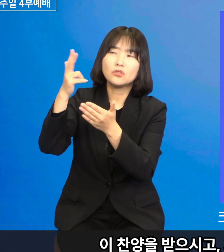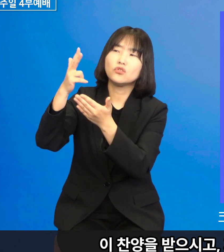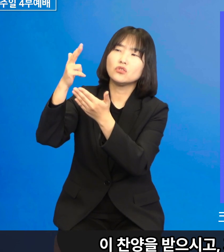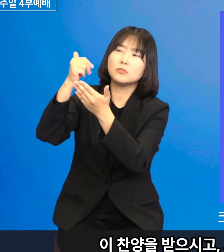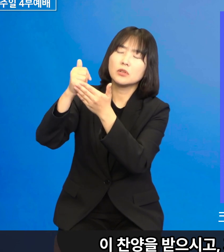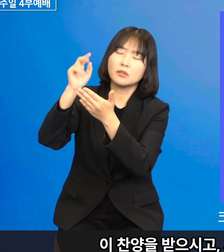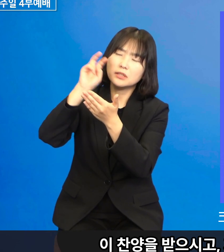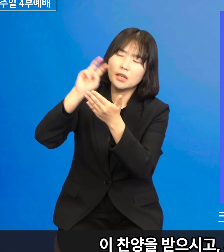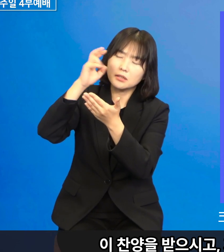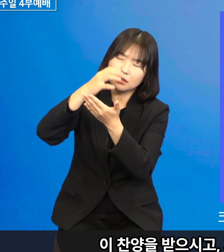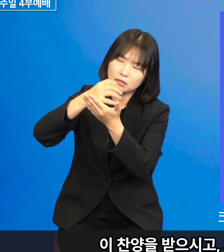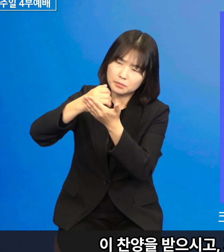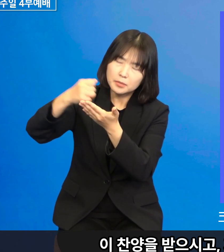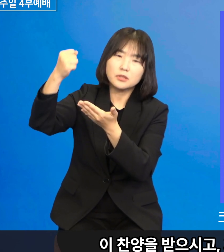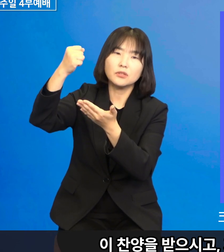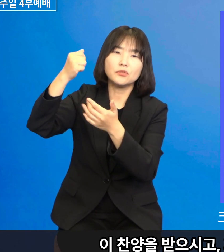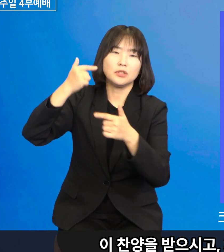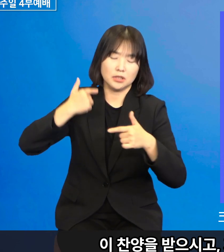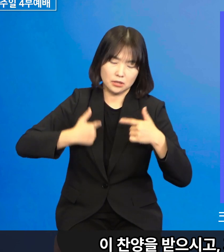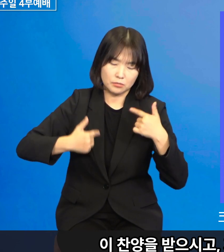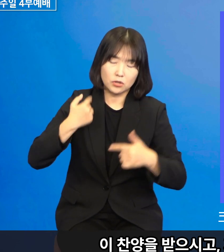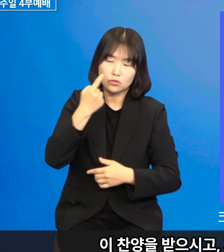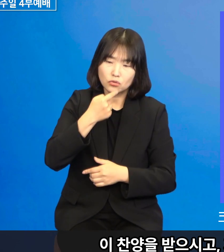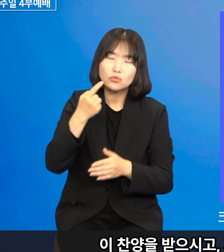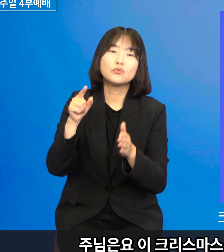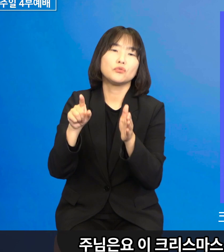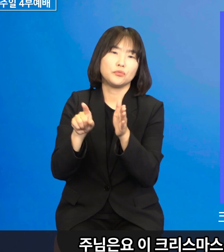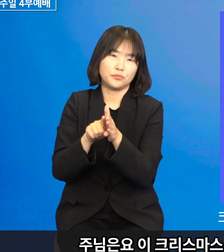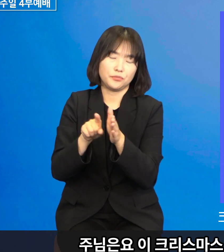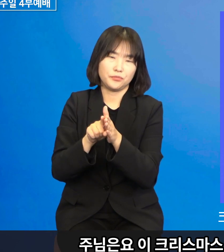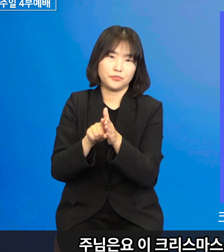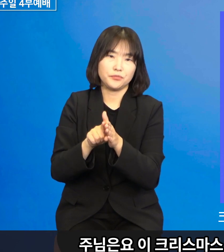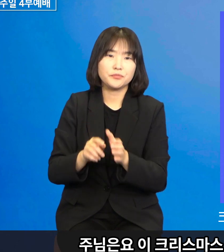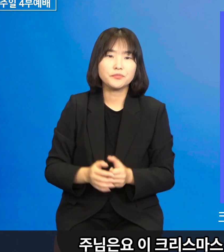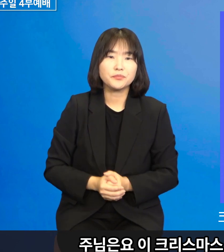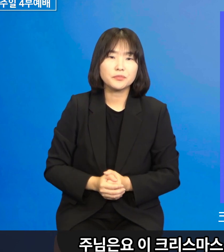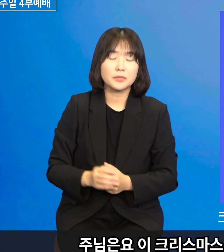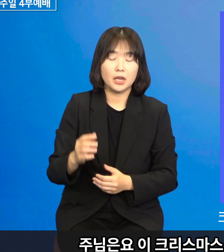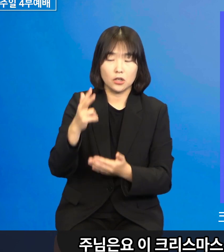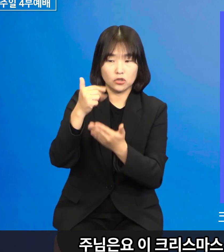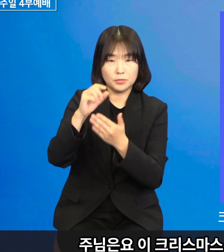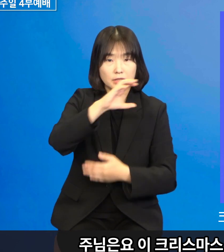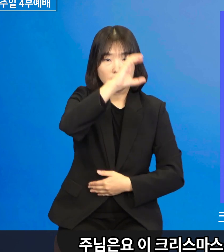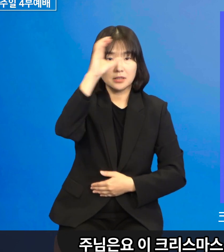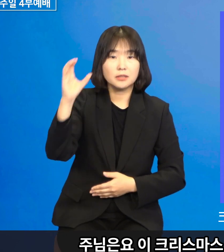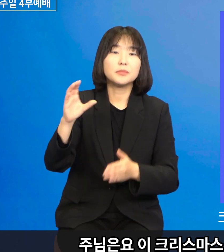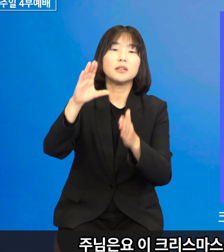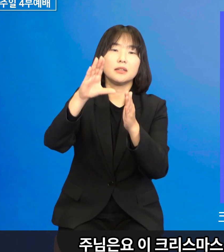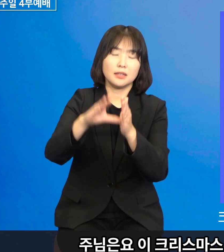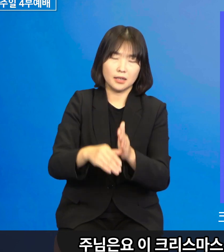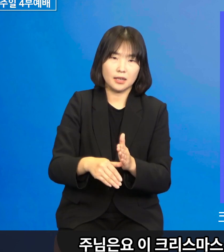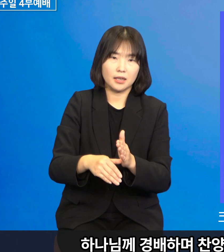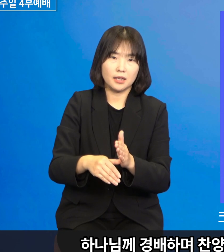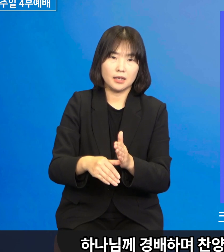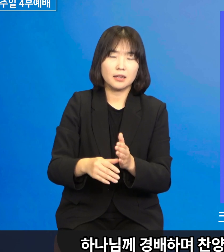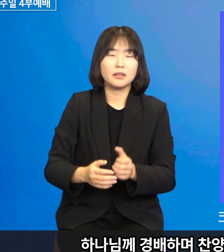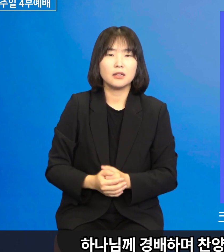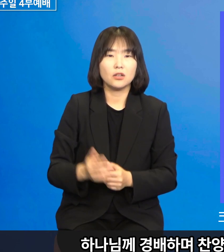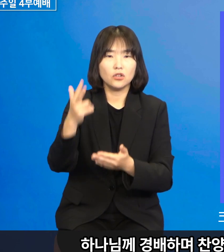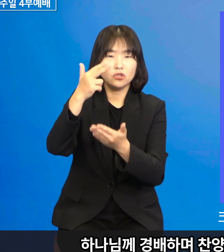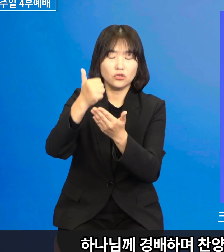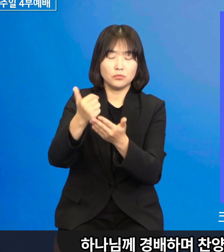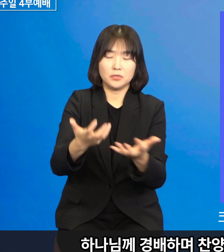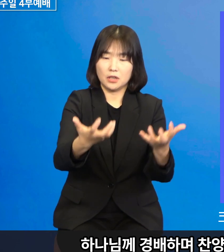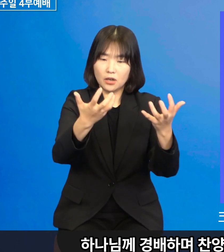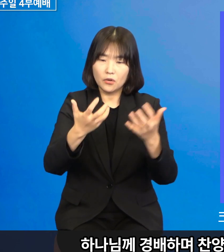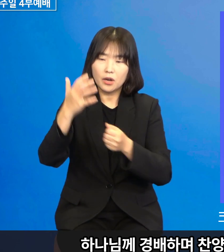이 찬양을 받으시고 기뻐하실 줄로 믿습니다. 주님은요, 이 크리스마스 때에 그렇게 주님께 나와 하나님께